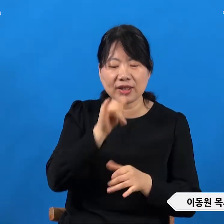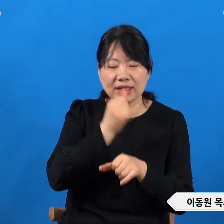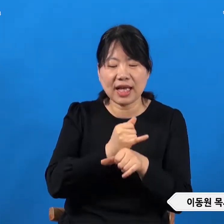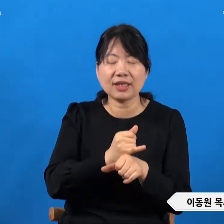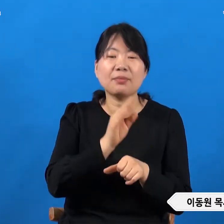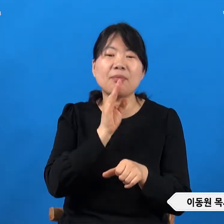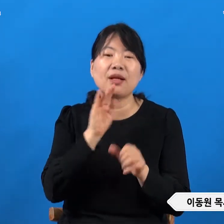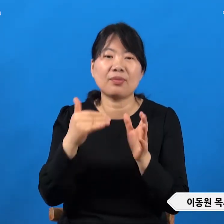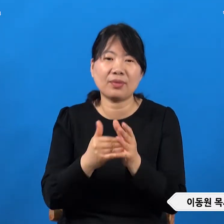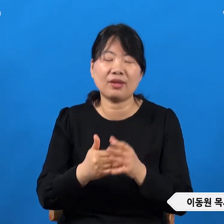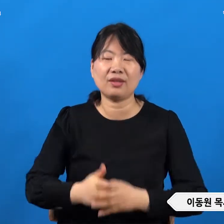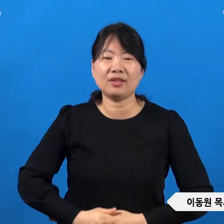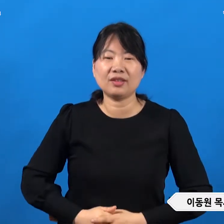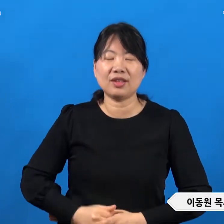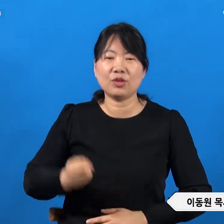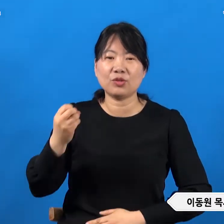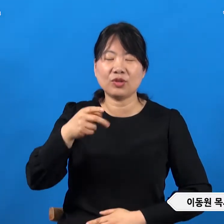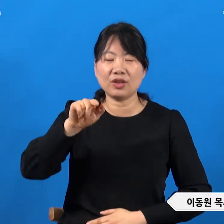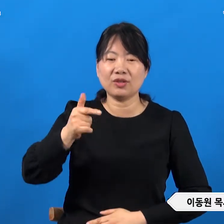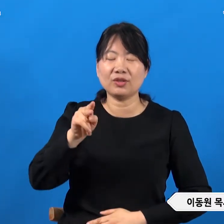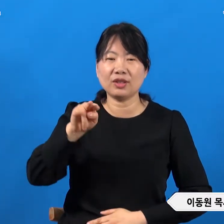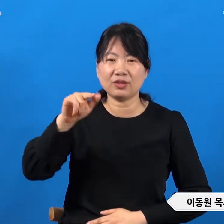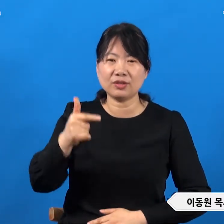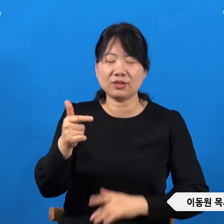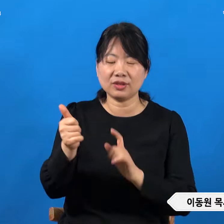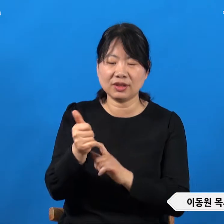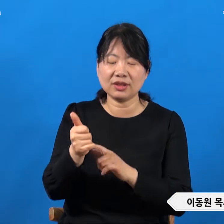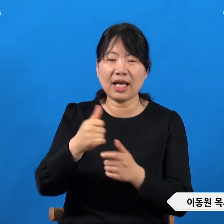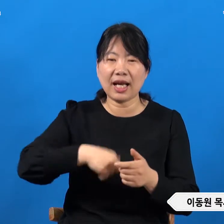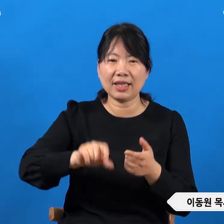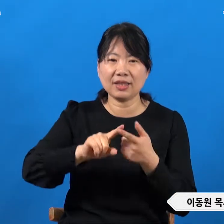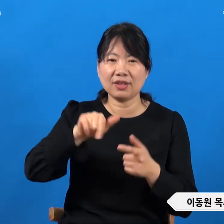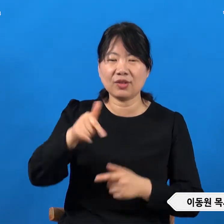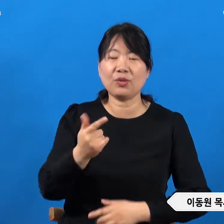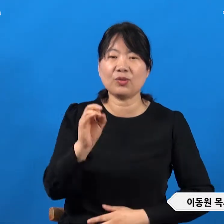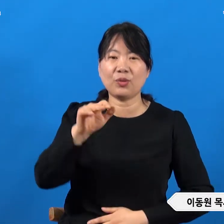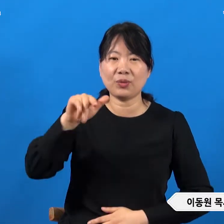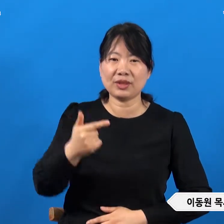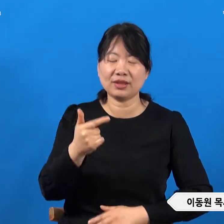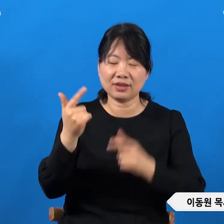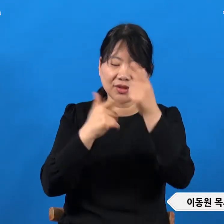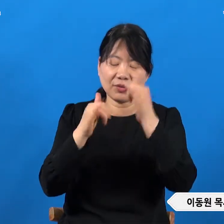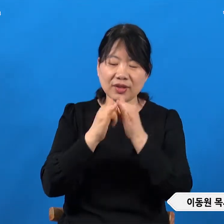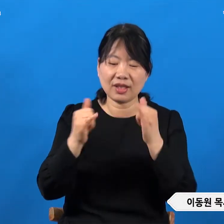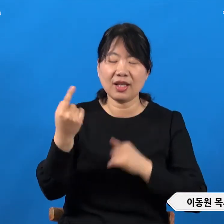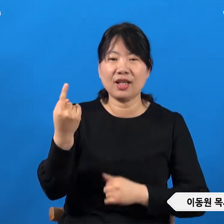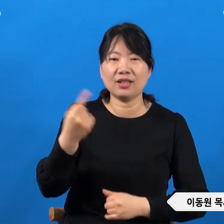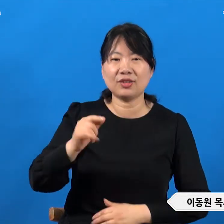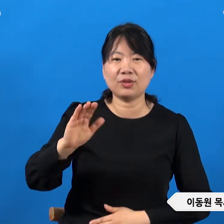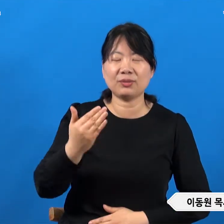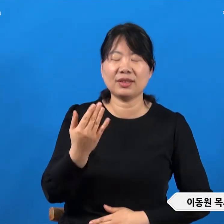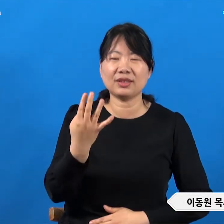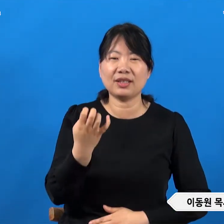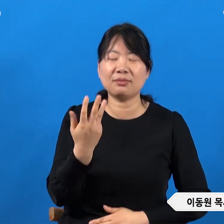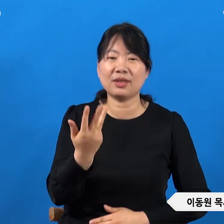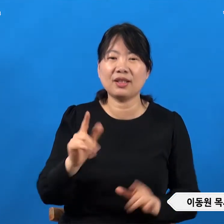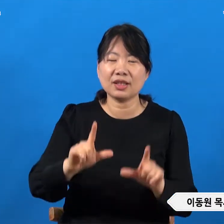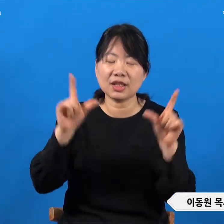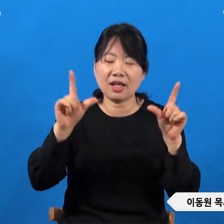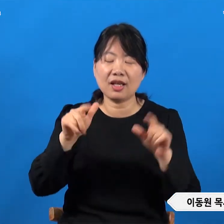있다는 사실입니다. 그리고 권영준 장로님의 아들 권오진 성도는 1948년에